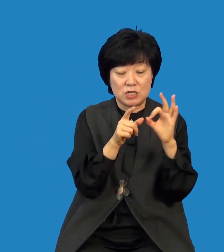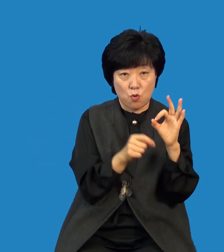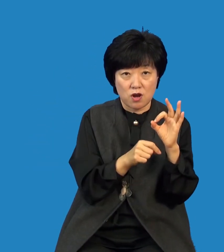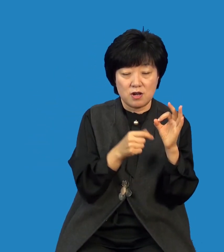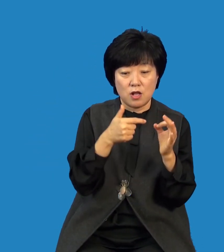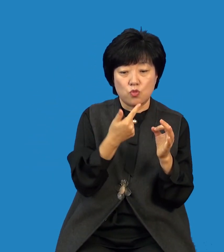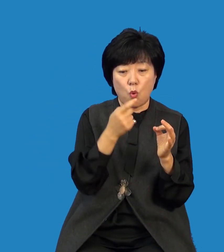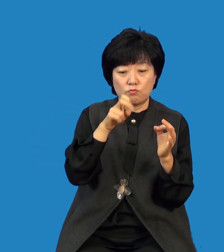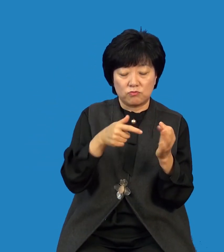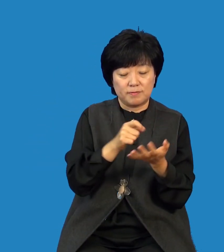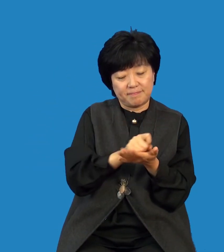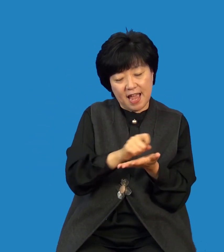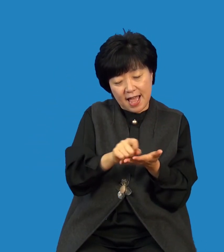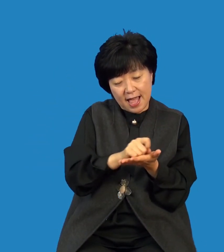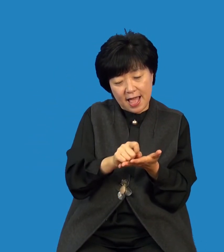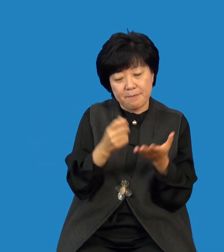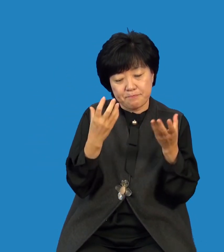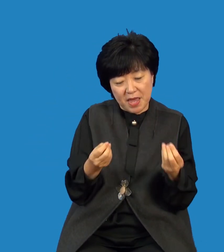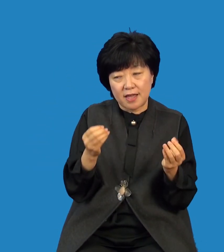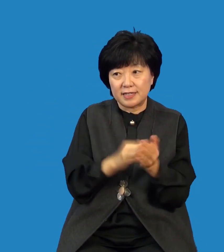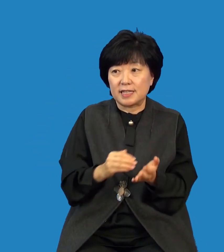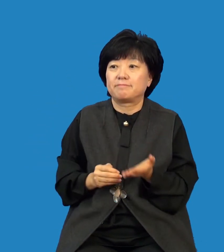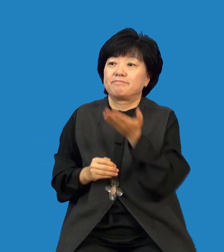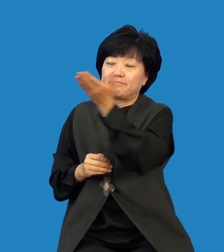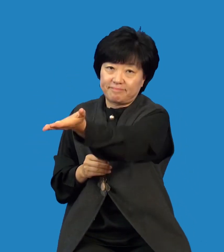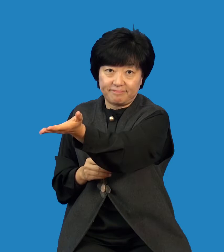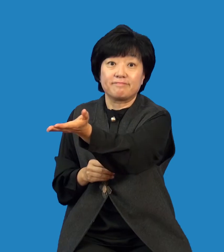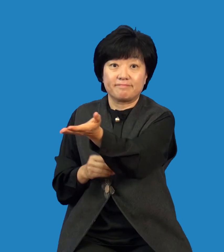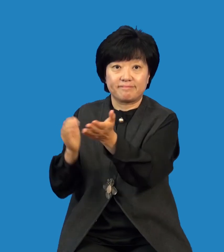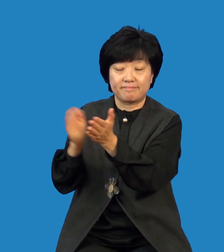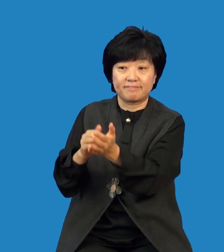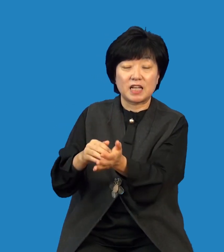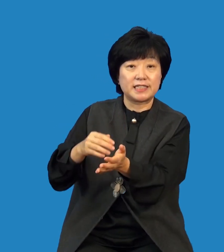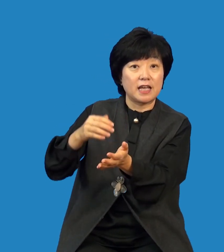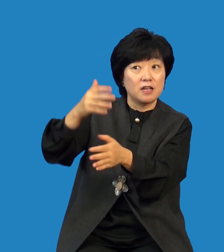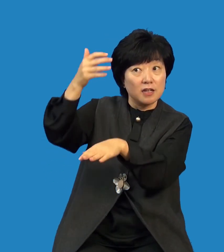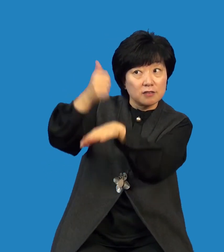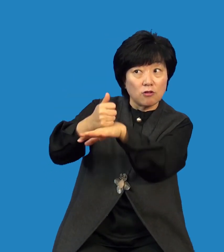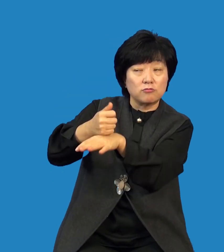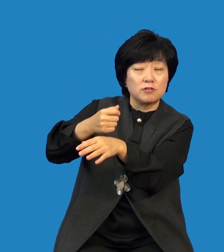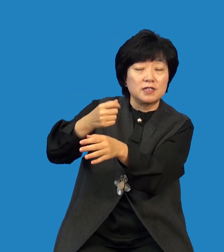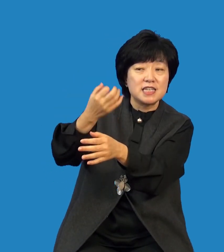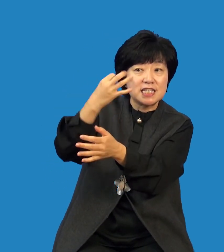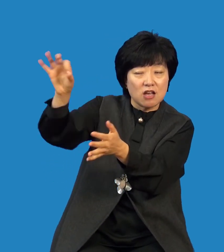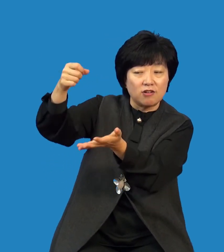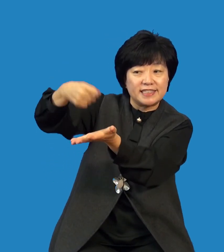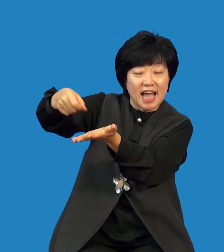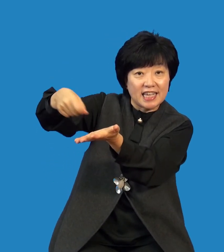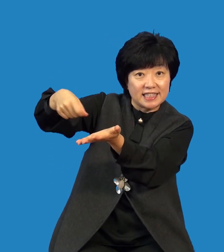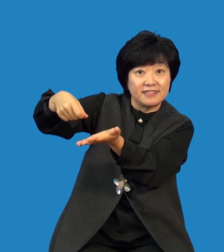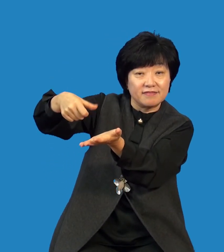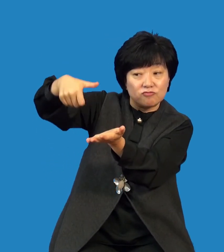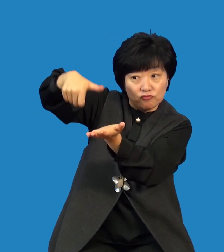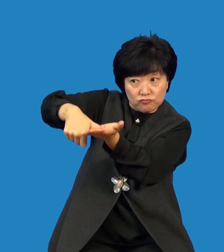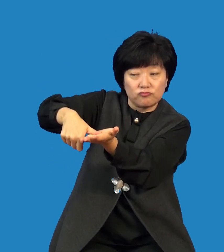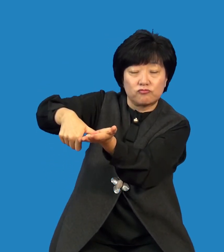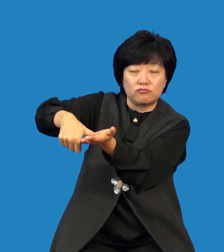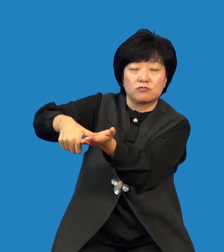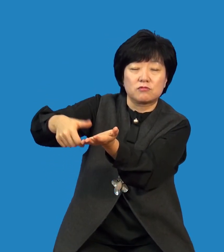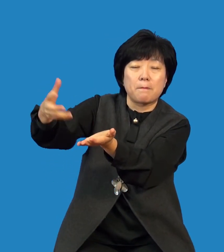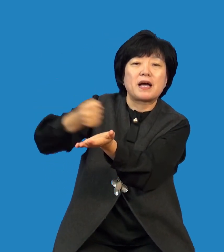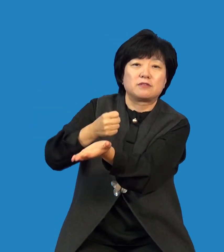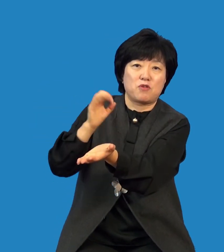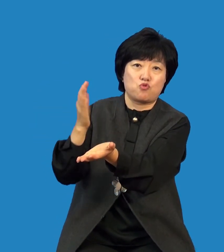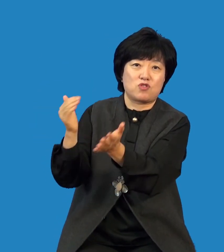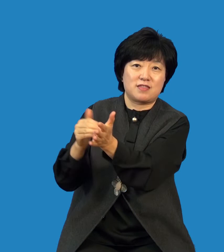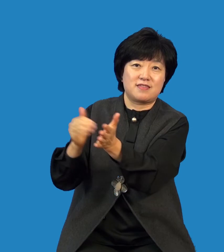마치고 이제 디펜스도 다 마치고 끝났어요. 사인만 받아서 제출하면 되는데 10월 달에 제가 지도교수방을 찾아가서 사인해 달라고 이제 졸업하겠다고 그랬더니 잠깐 앉아보라